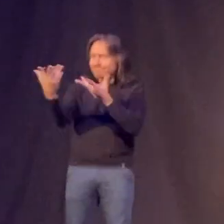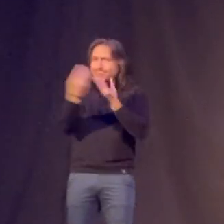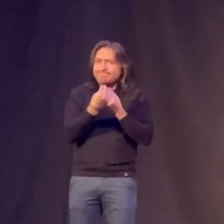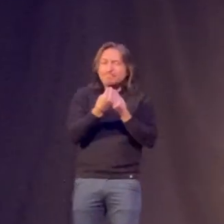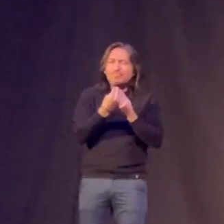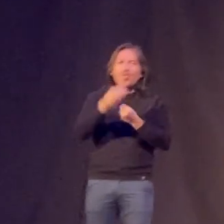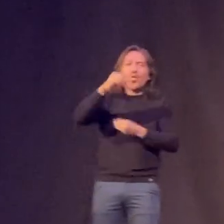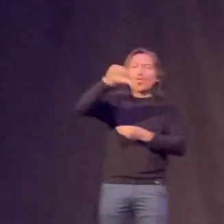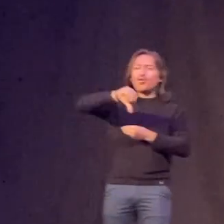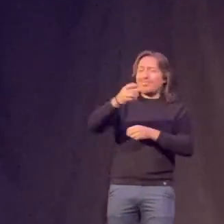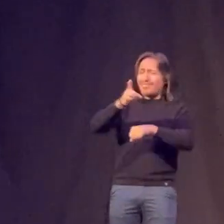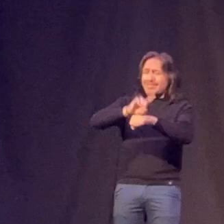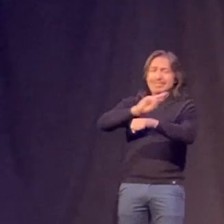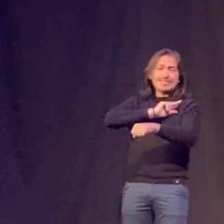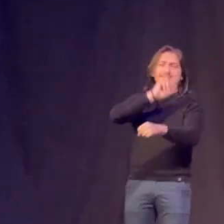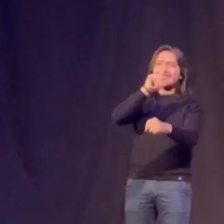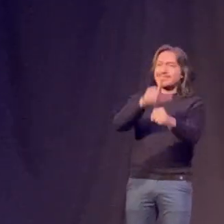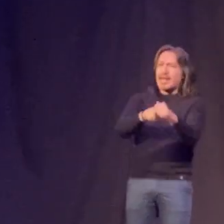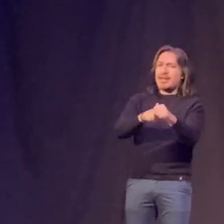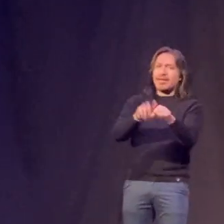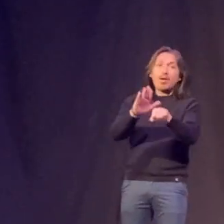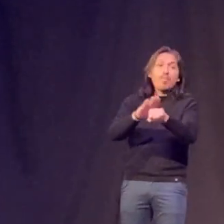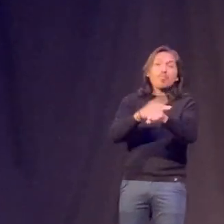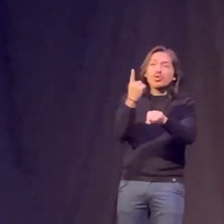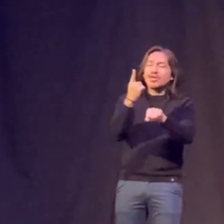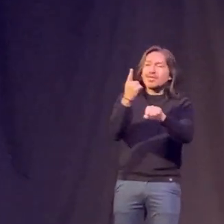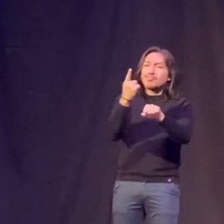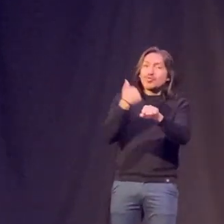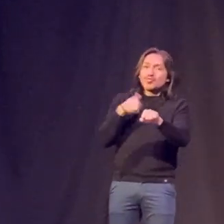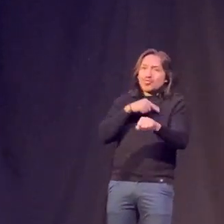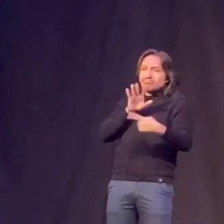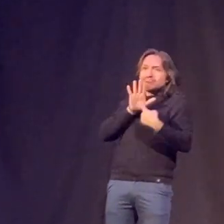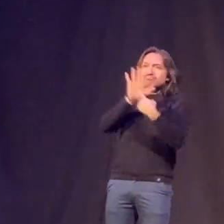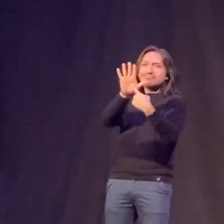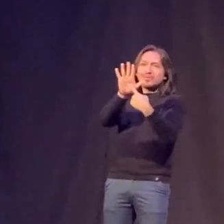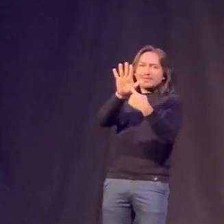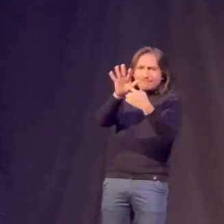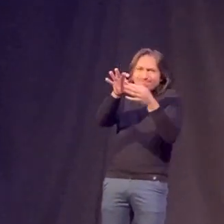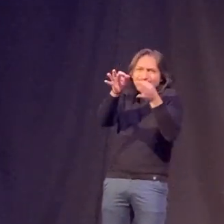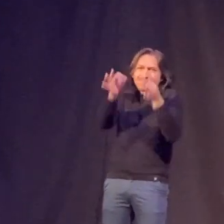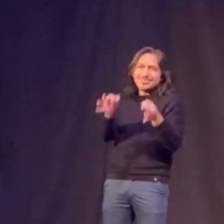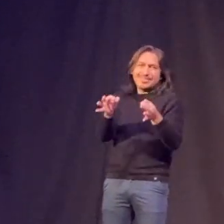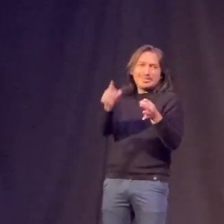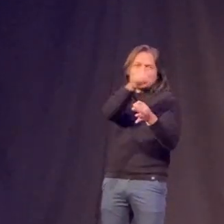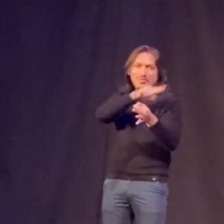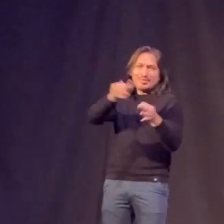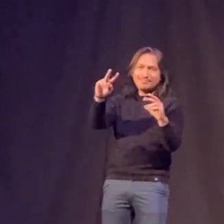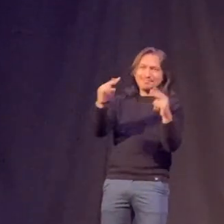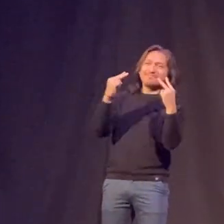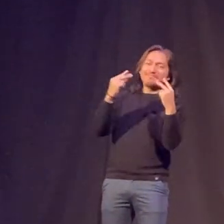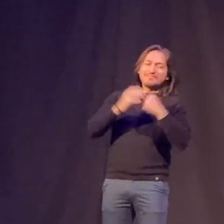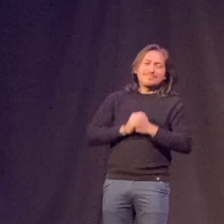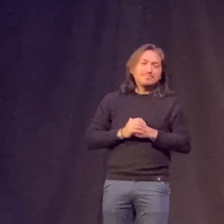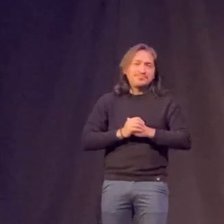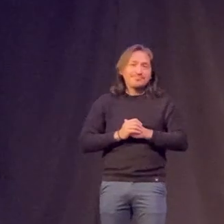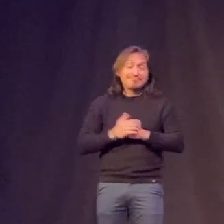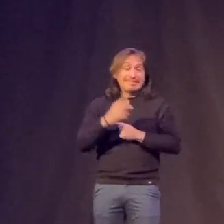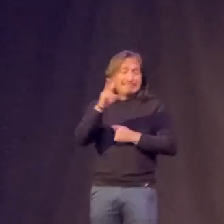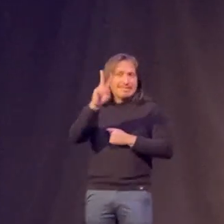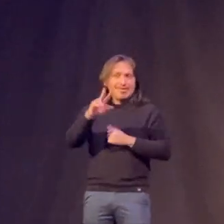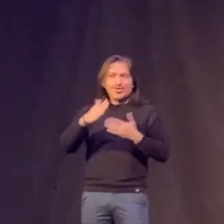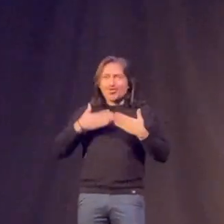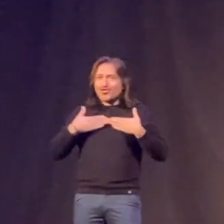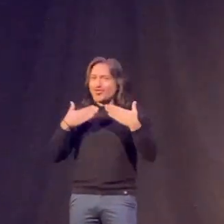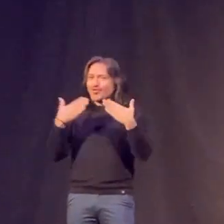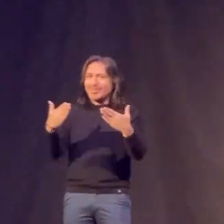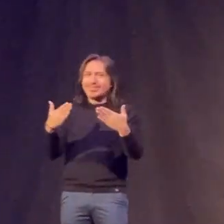muy, muy, muy especial. Nos estamos presentando oficialmente ante ustedes. Y bueno, les confieso que no